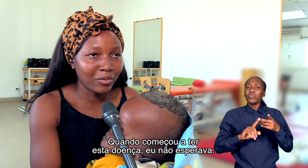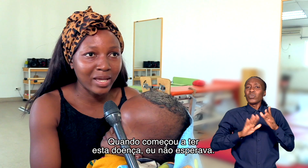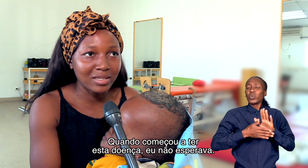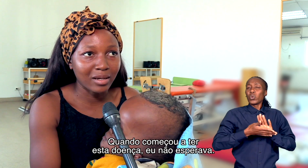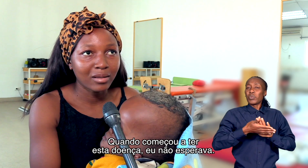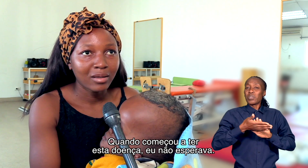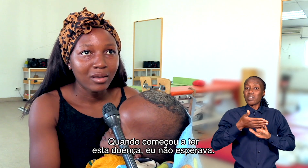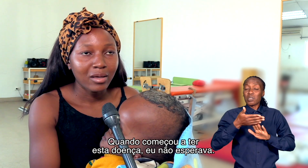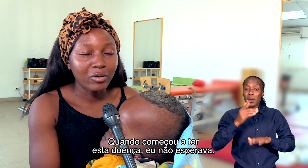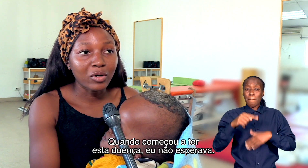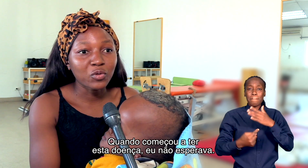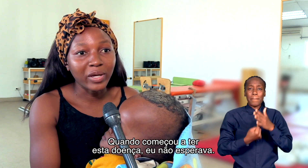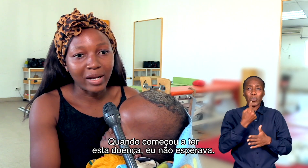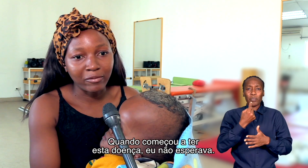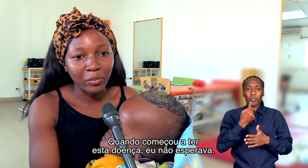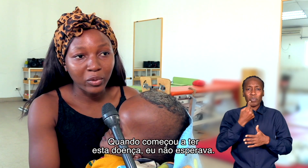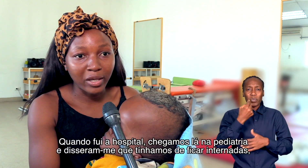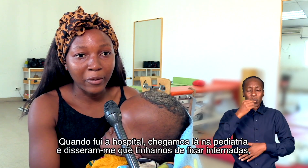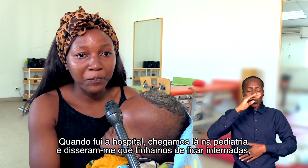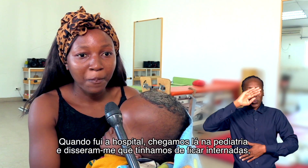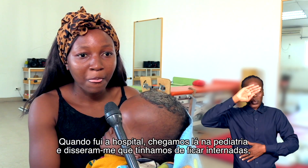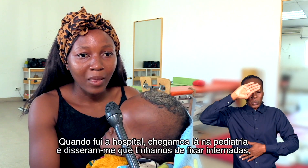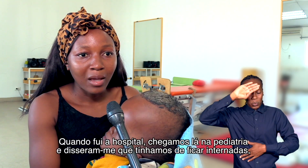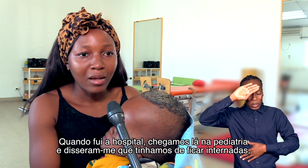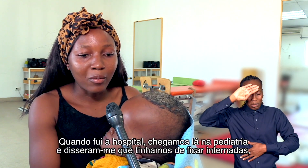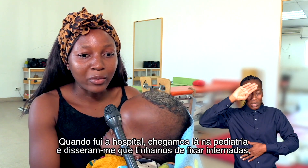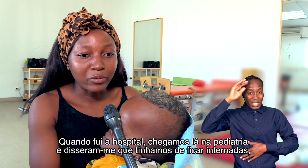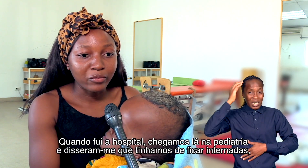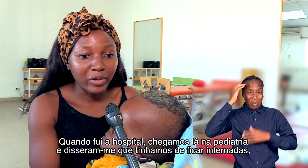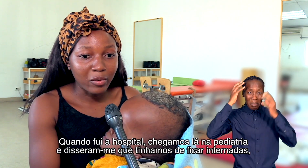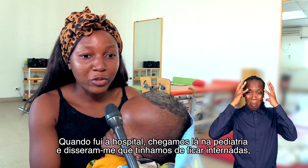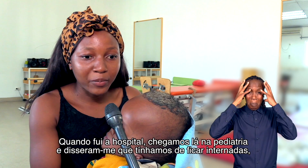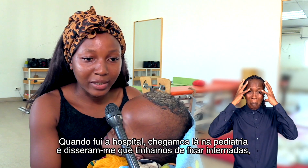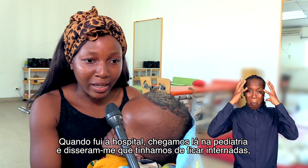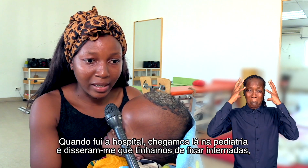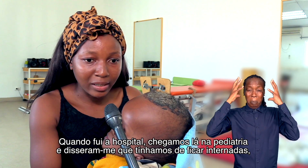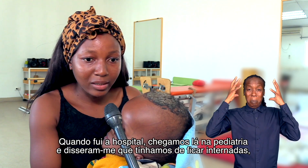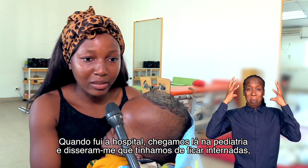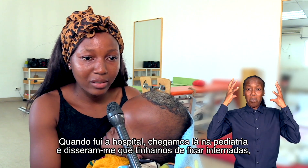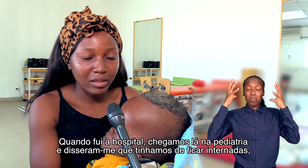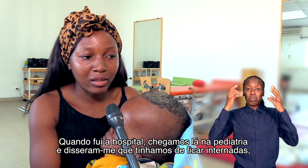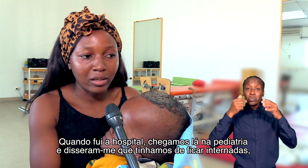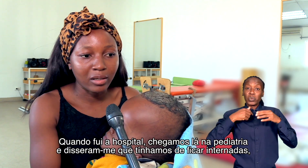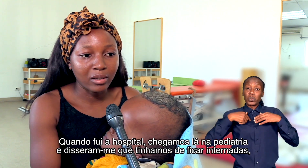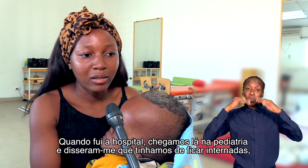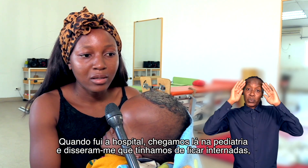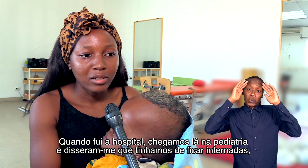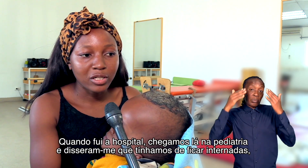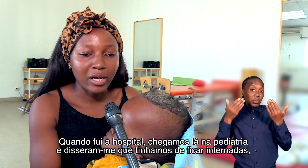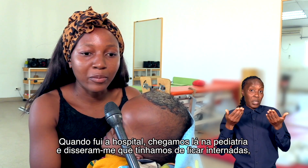essa doença, eu não esperava, porque quando fui ao hospital